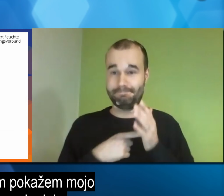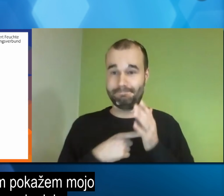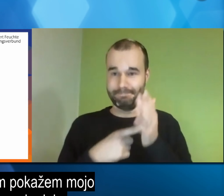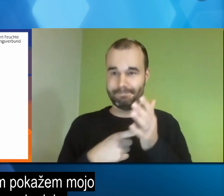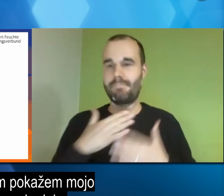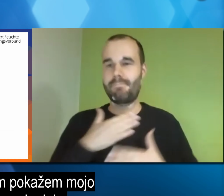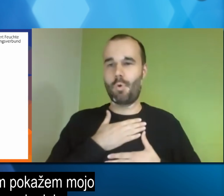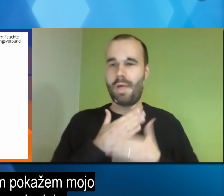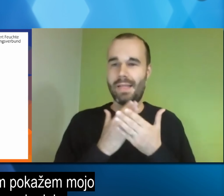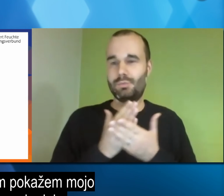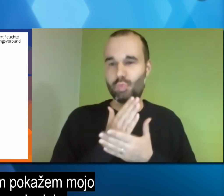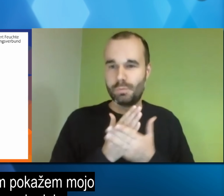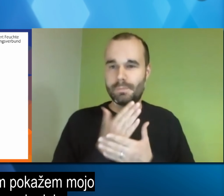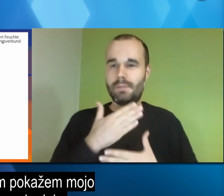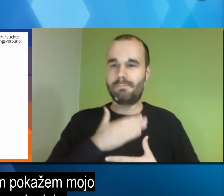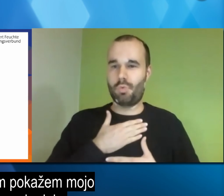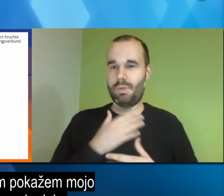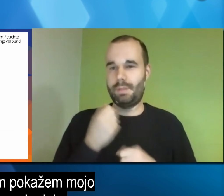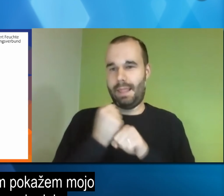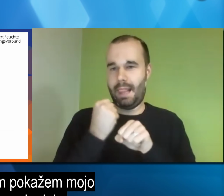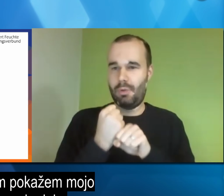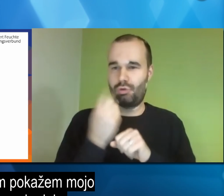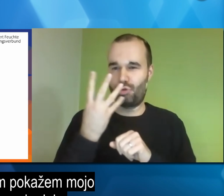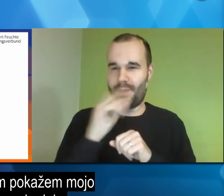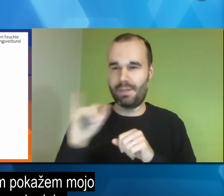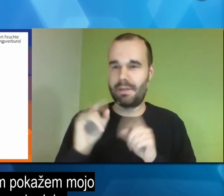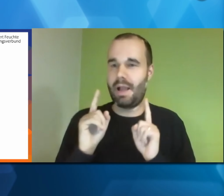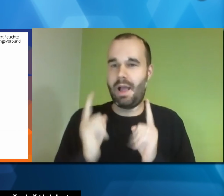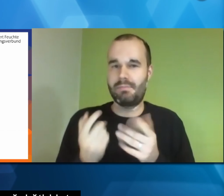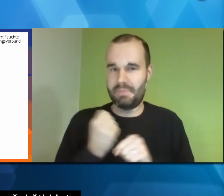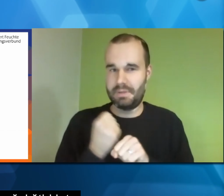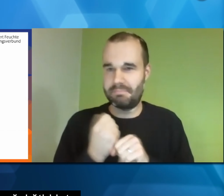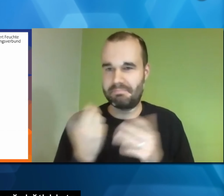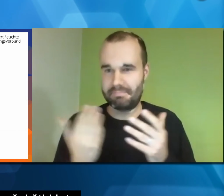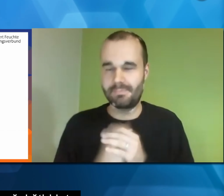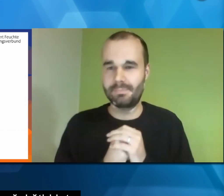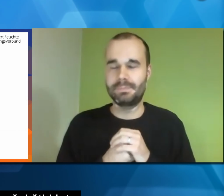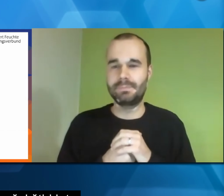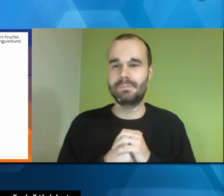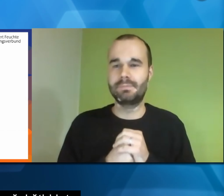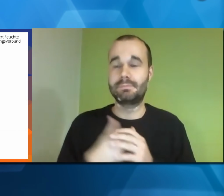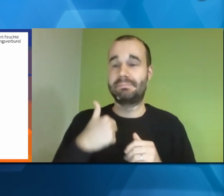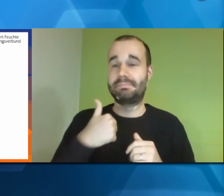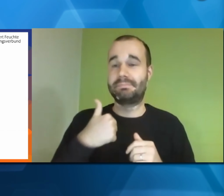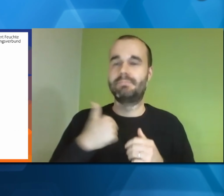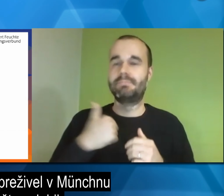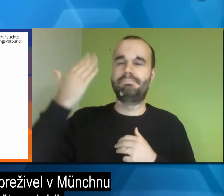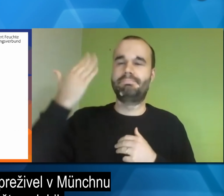Sedaj pa vam pokažem mojo službo, moje delo, kaj sem počel 4 leta.